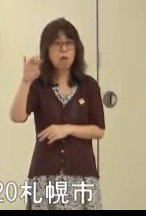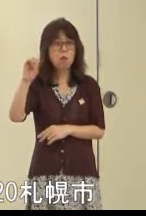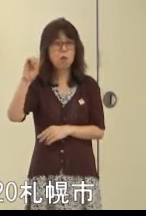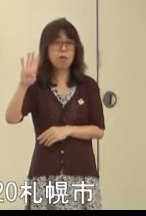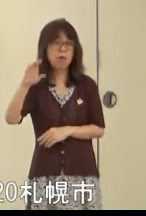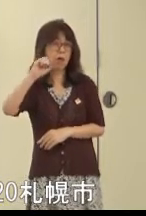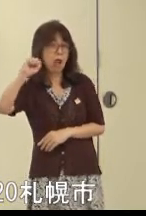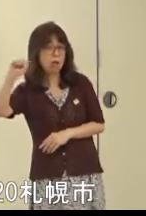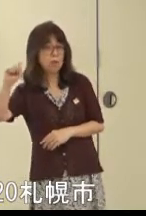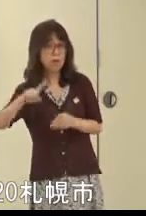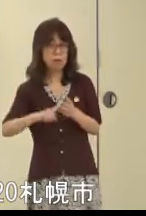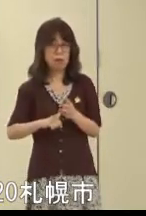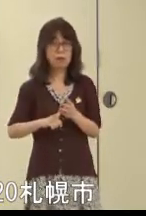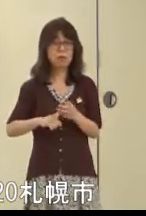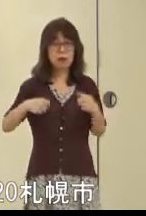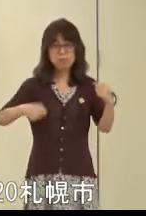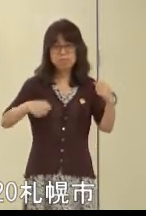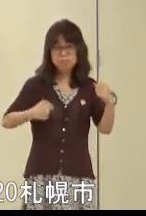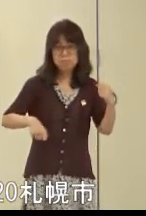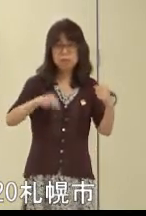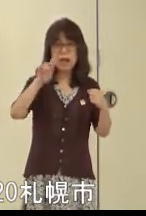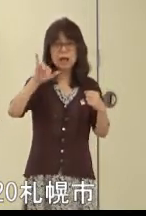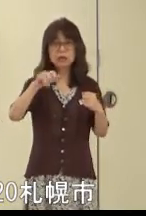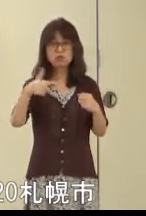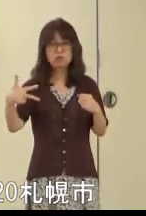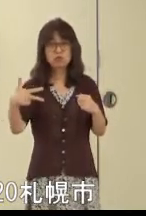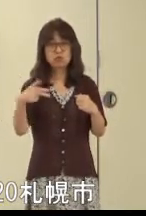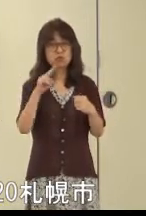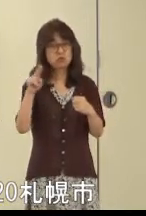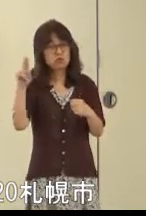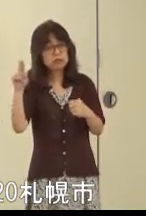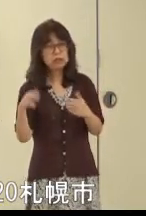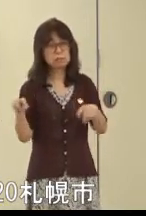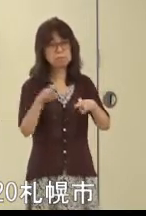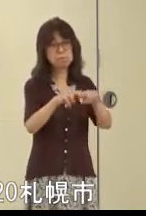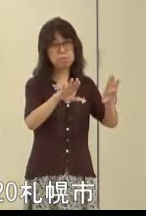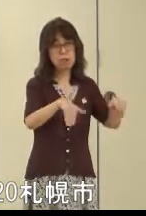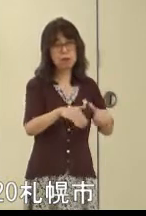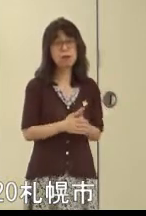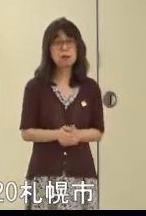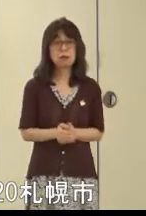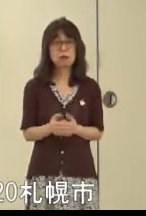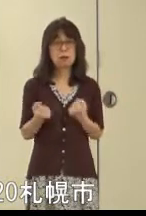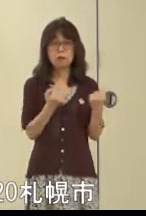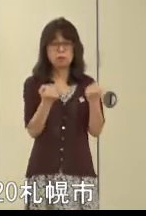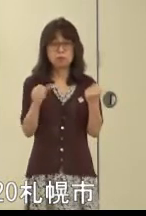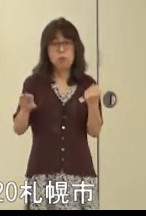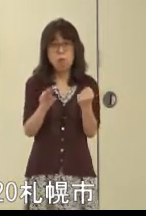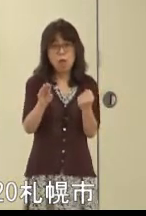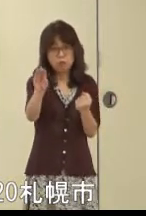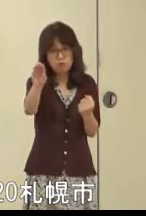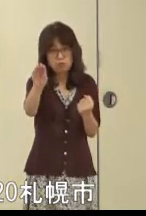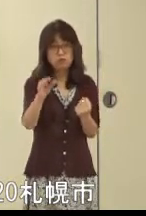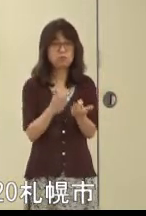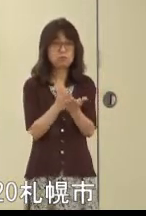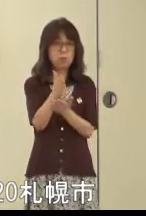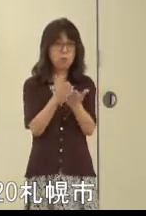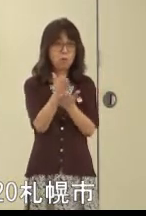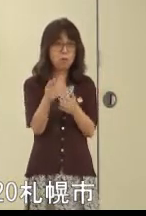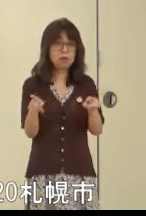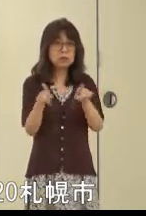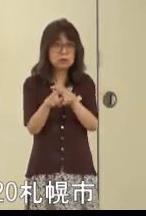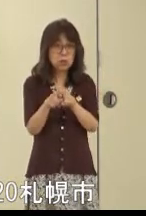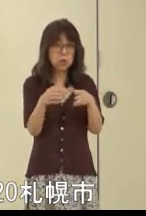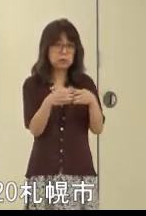ライブに一緒に参加をしていたとかドライブですね車で旅行に一緒に入ってい